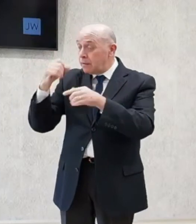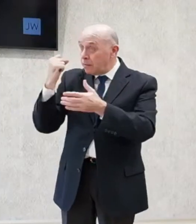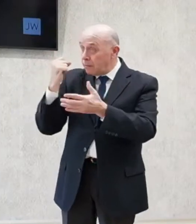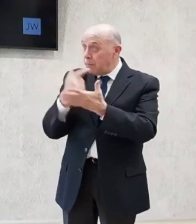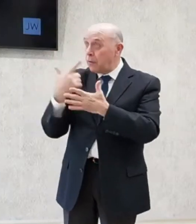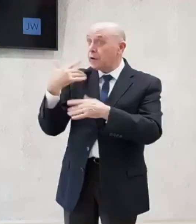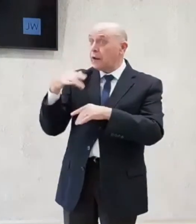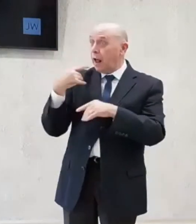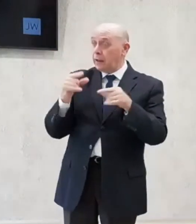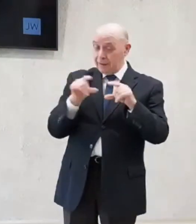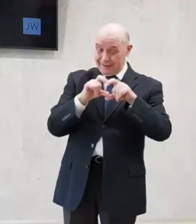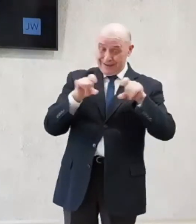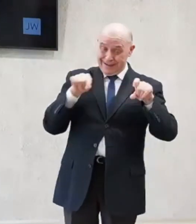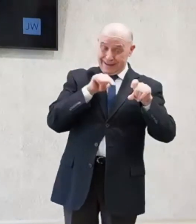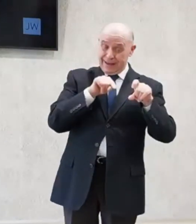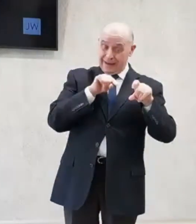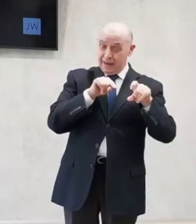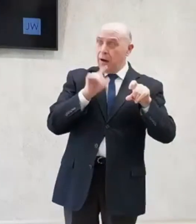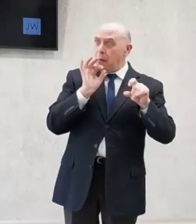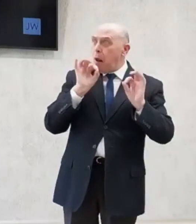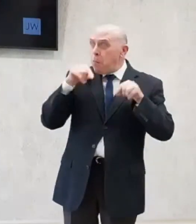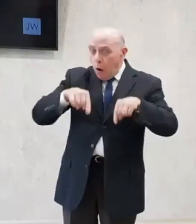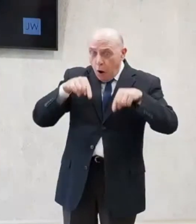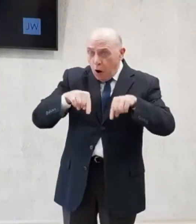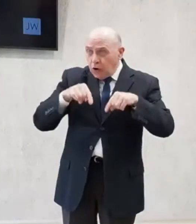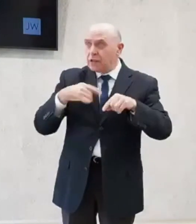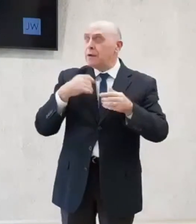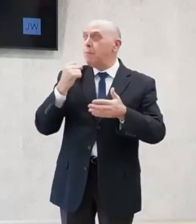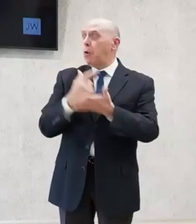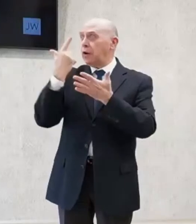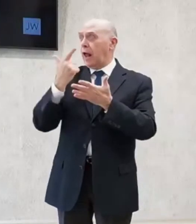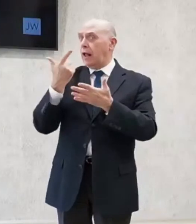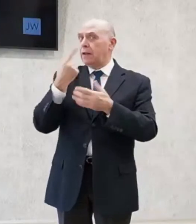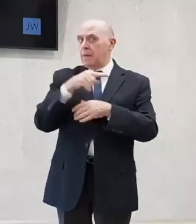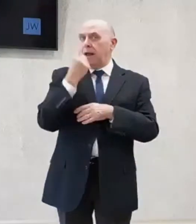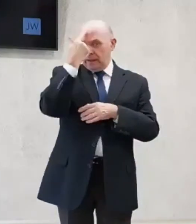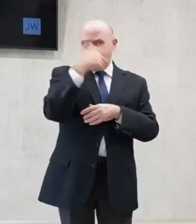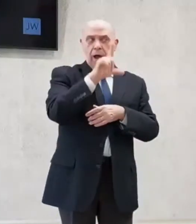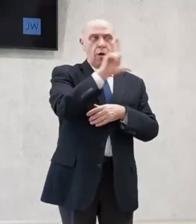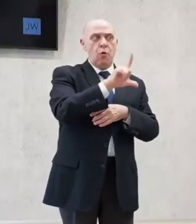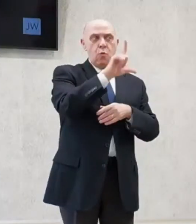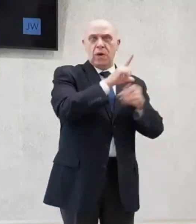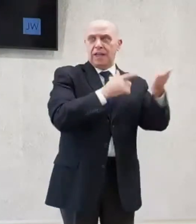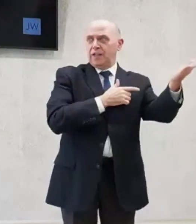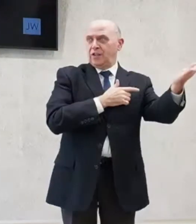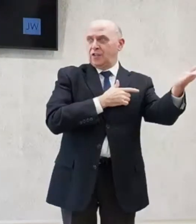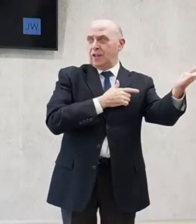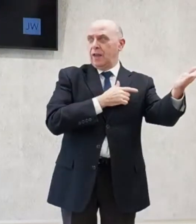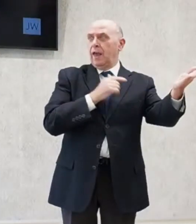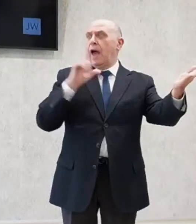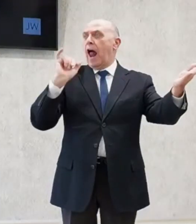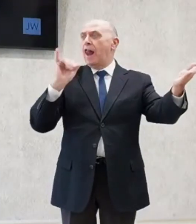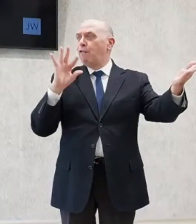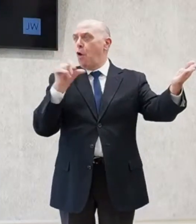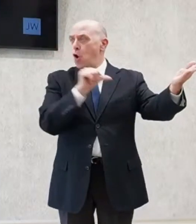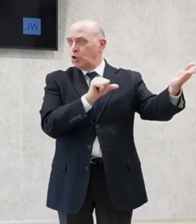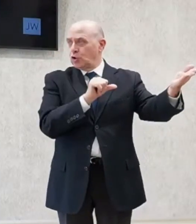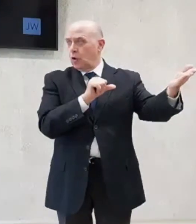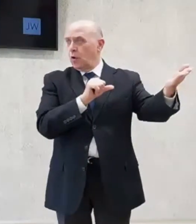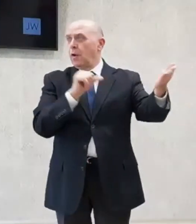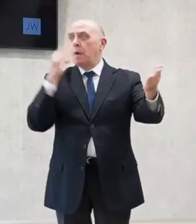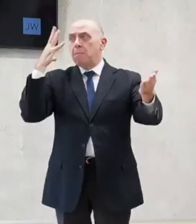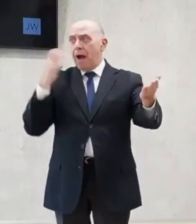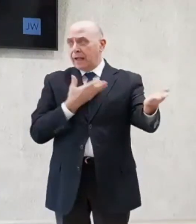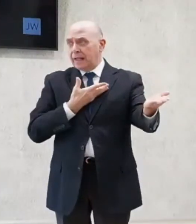proprio in questi giorni proprio oggi è importante per Luigi particolarmente per Alfonso per Maria